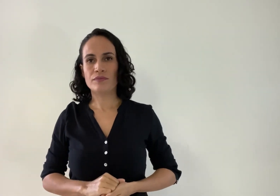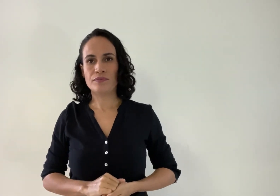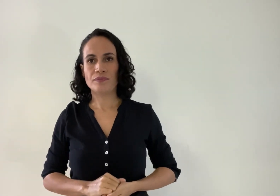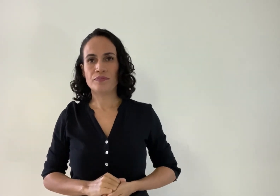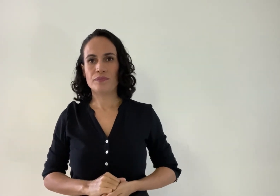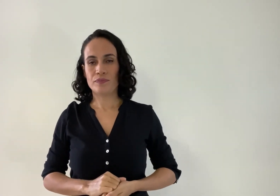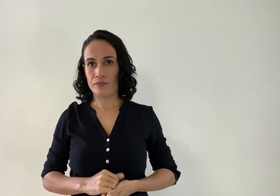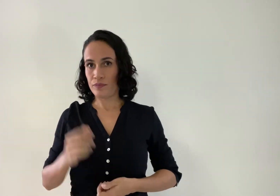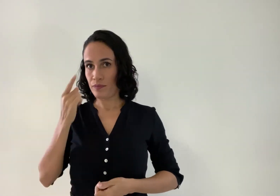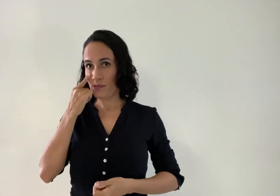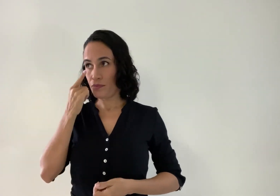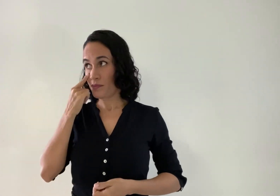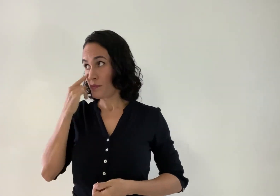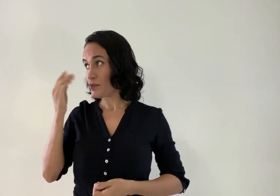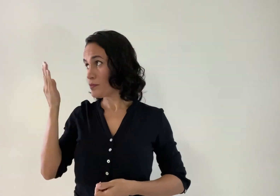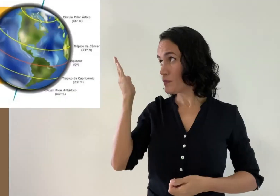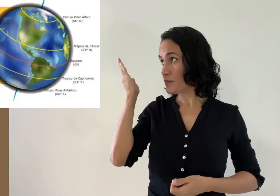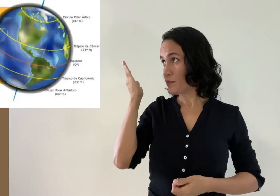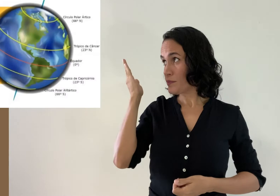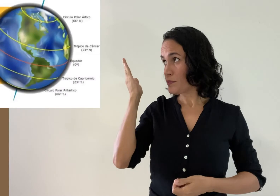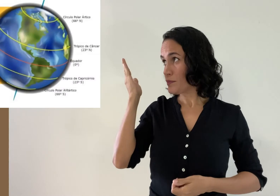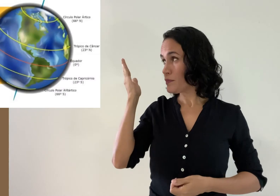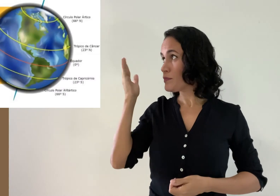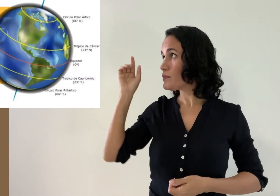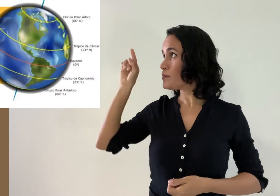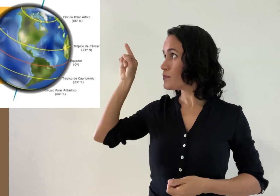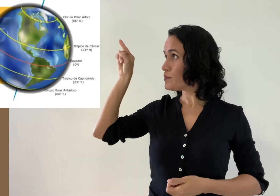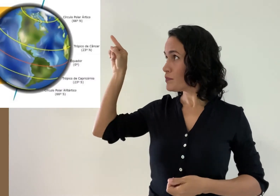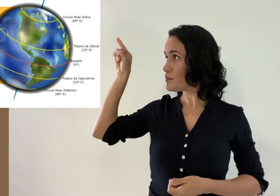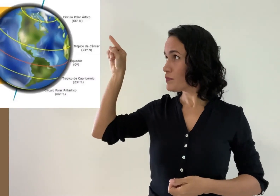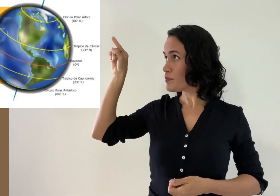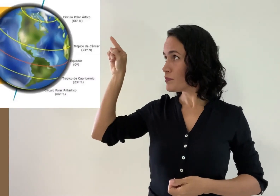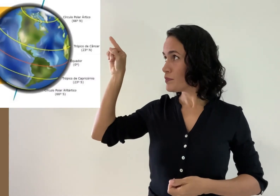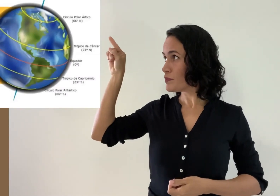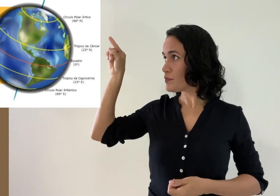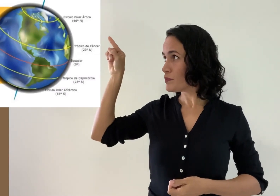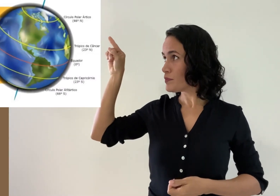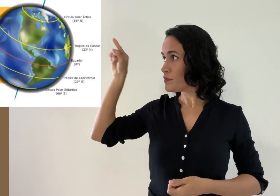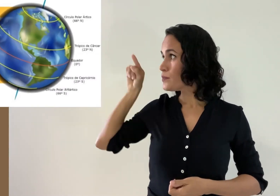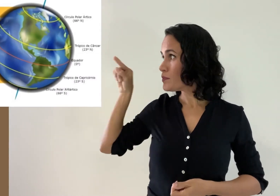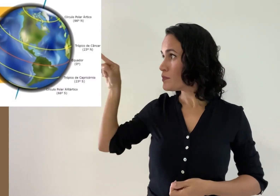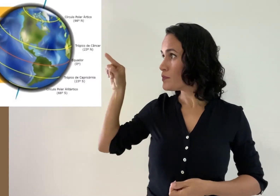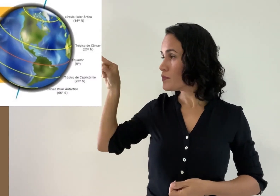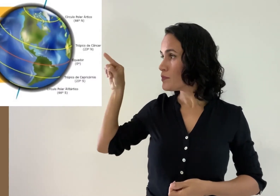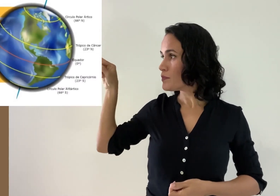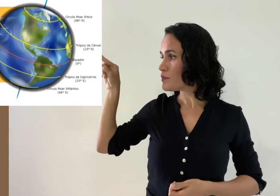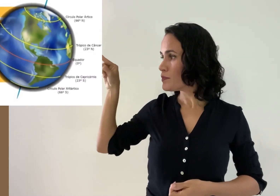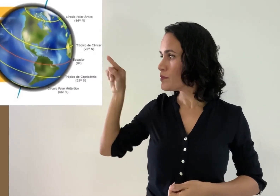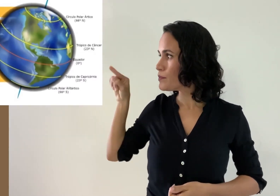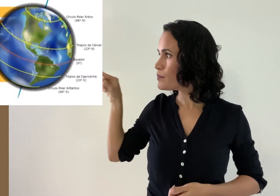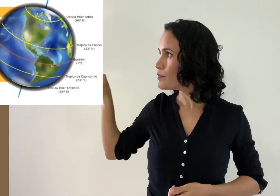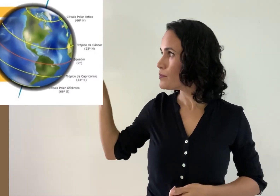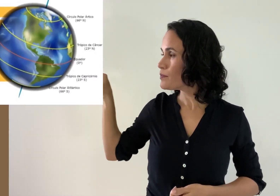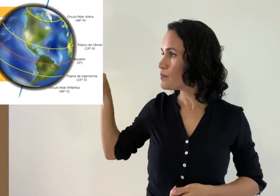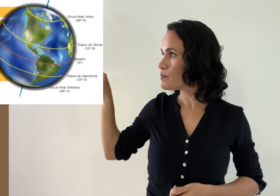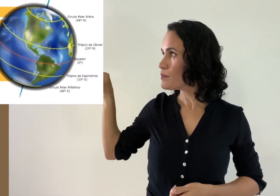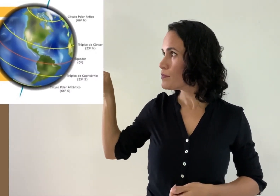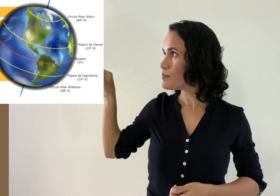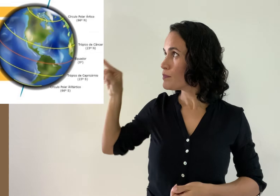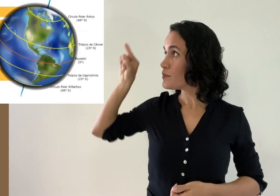A linha do Equador, o Trópico de Capricórnio, aqui embaixo o Círculo Polar Antártico, em cima o Trópico de Câncer e